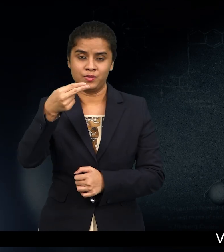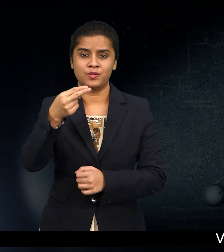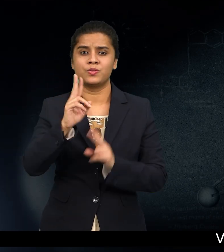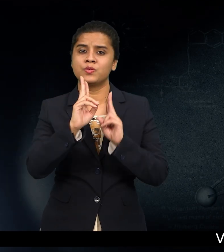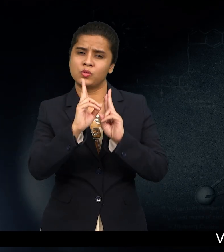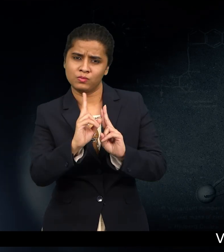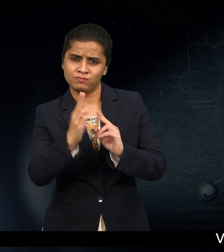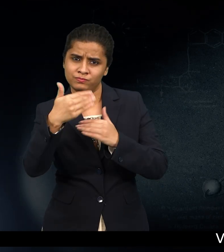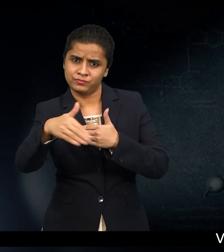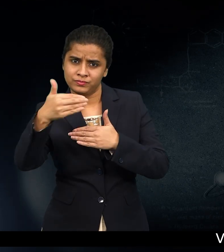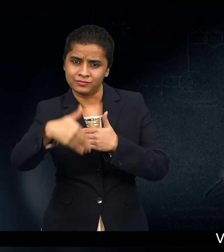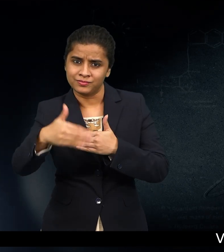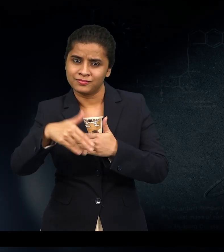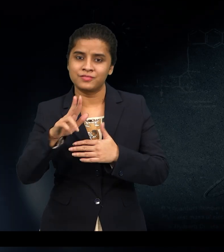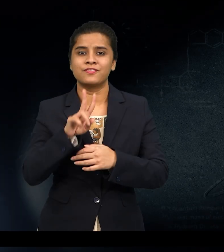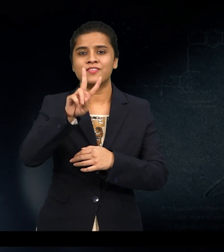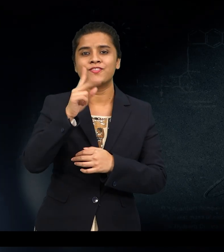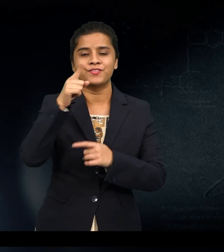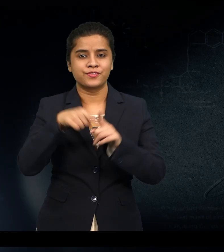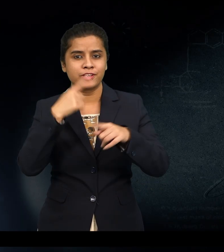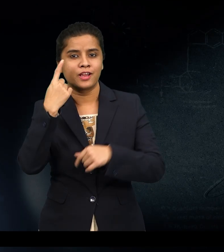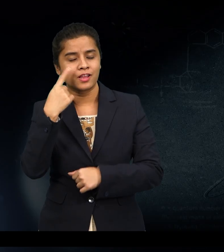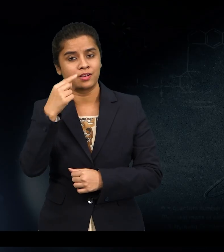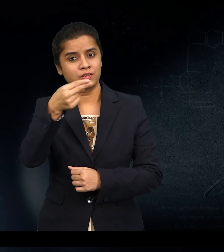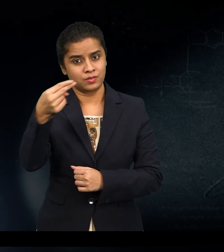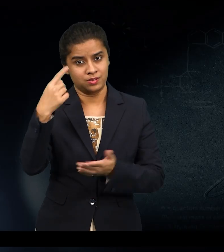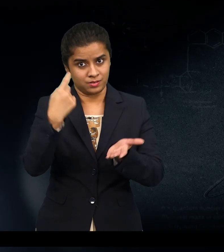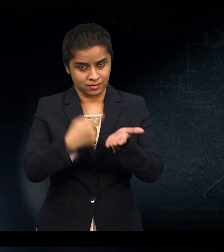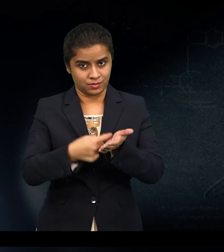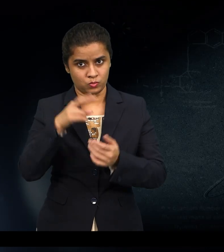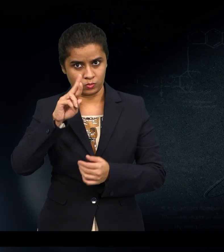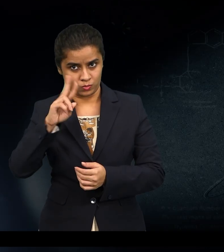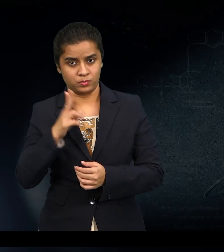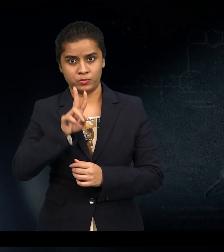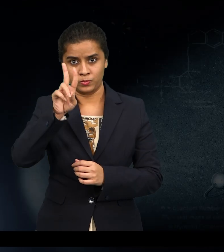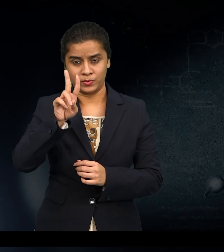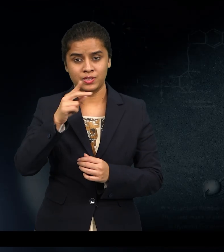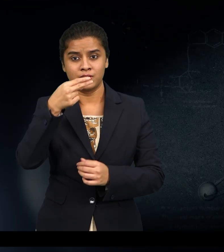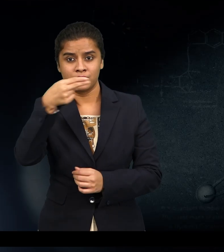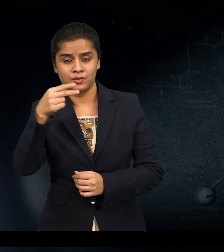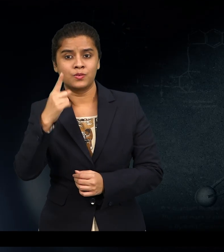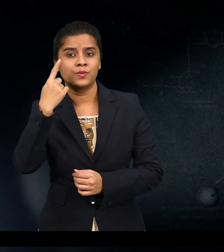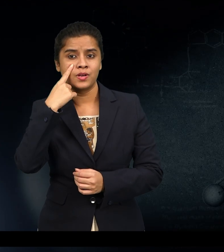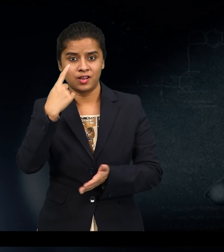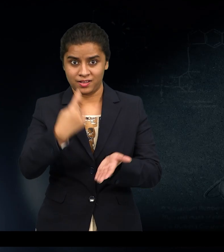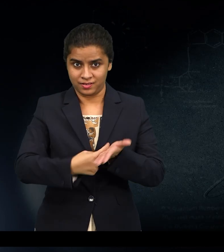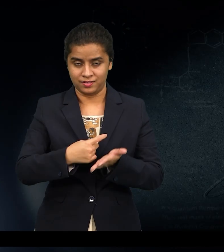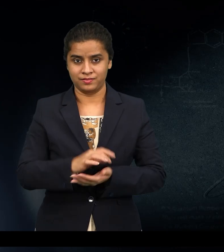ஈடு கான்ஸ்டன்ட், V பார் I ஈடு R அல்லது V ஈடு I